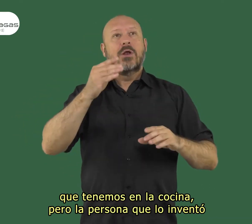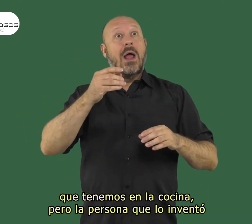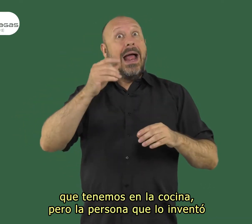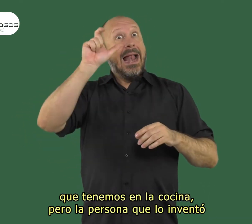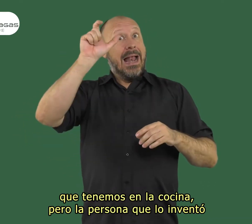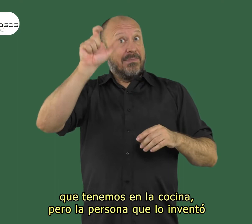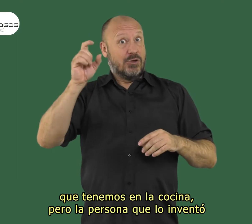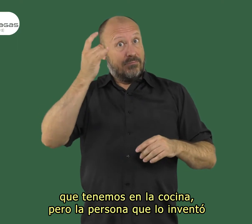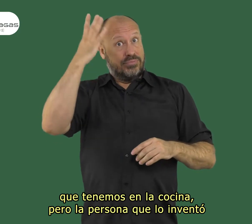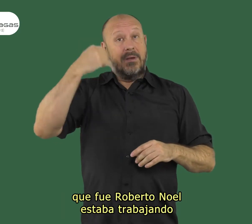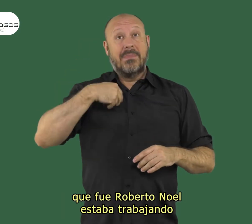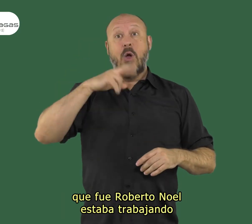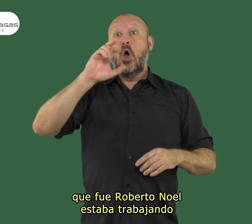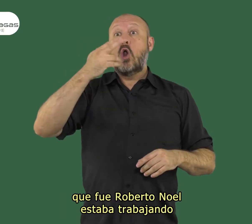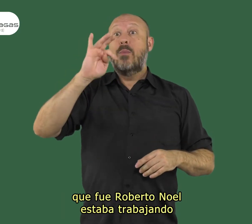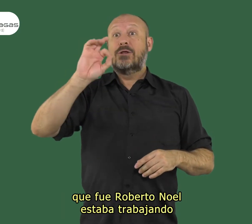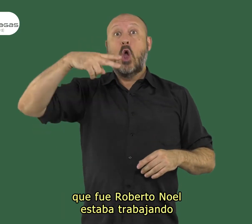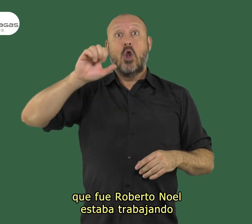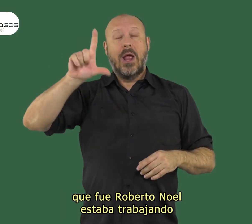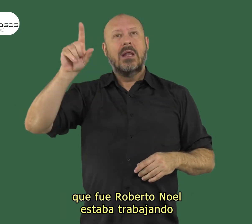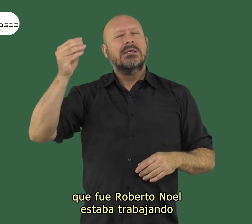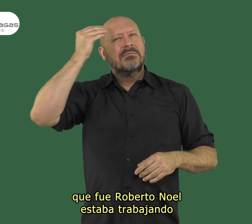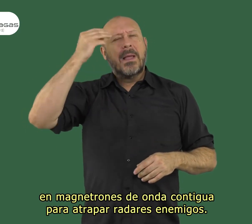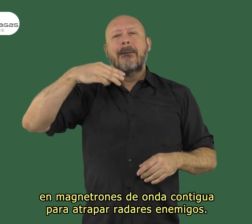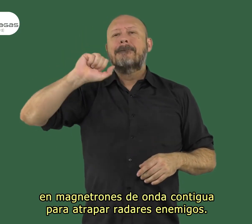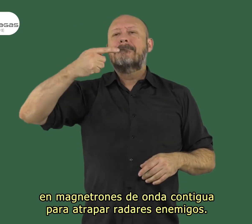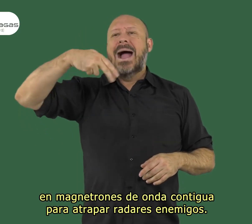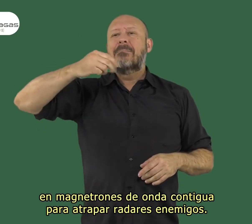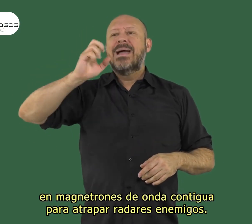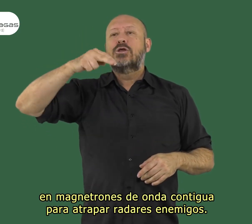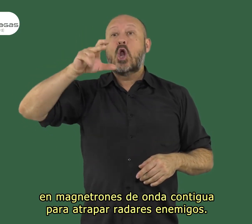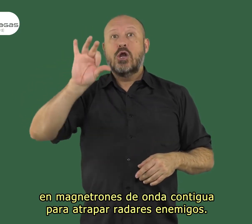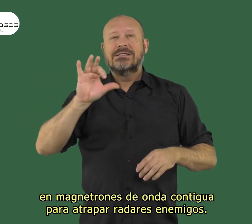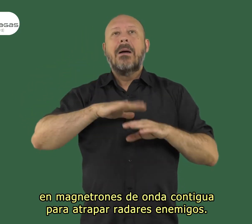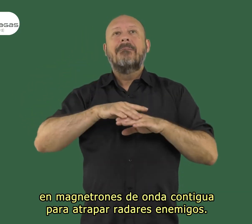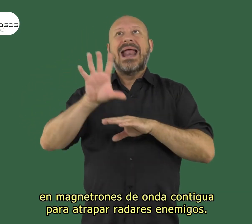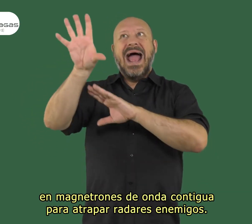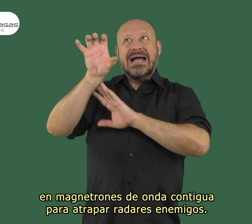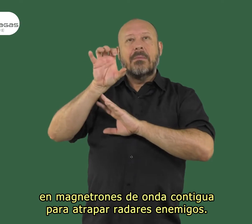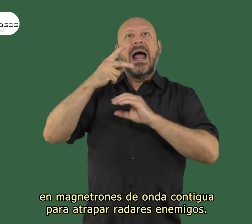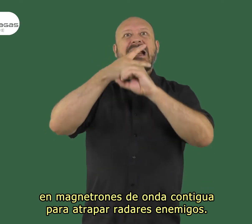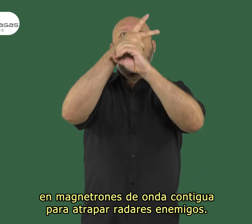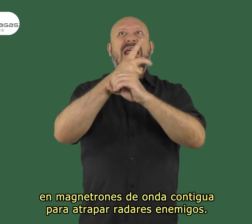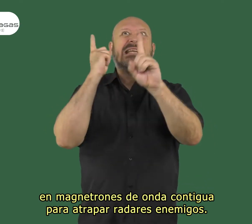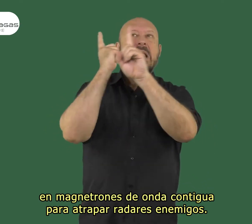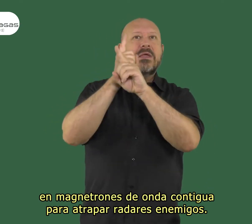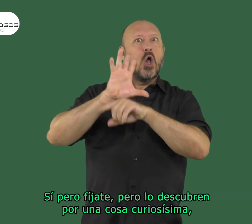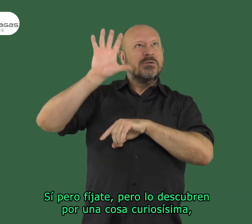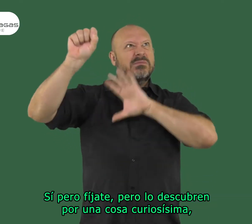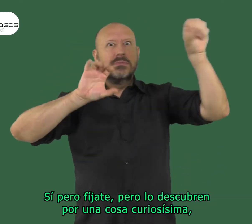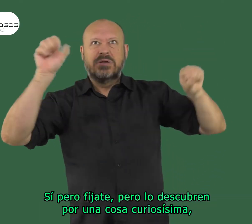pero en realidad la persona que lo inventó, que fue Roberto Noel, estaba trabajando en magnetrones de onda continua para atrapar radares